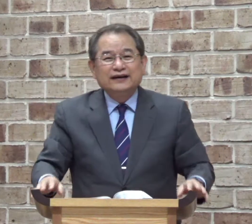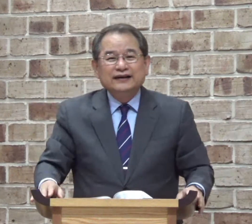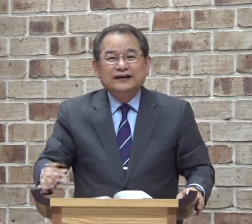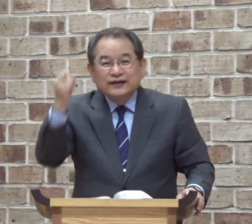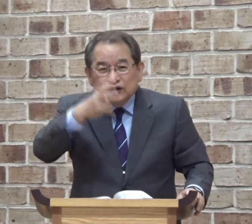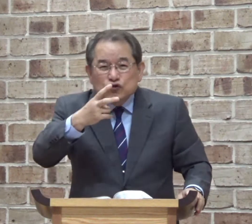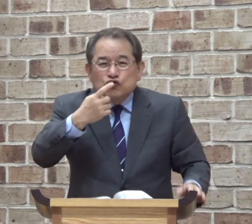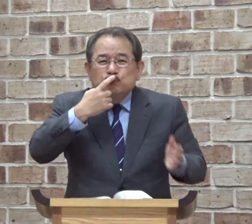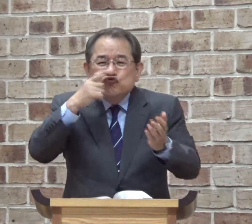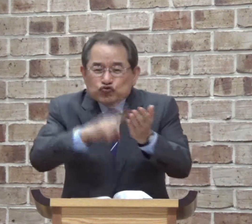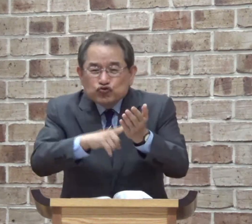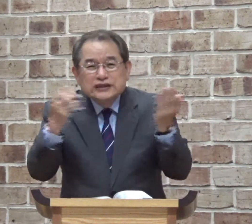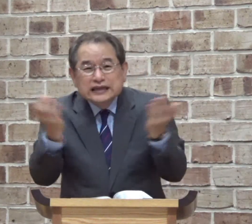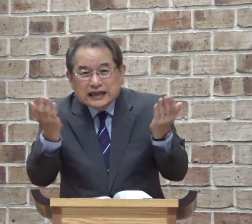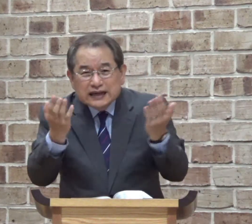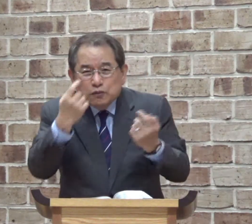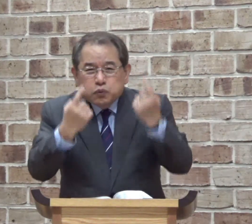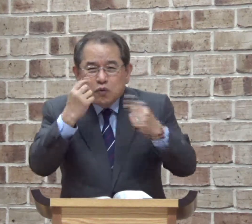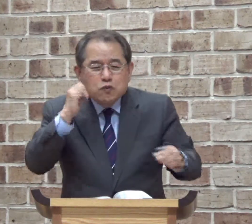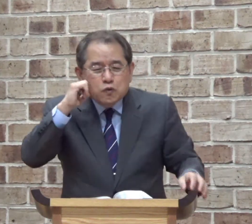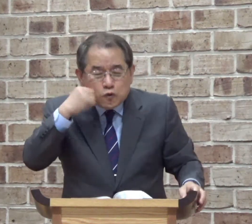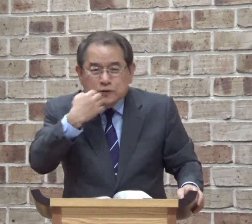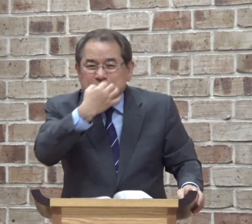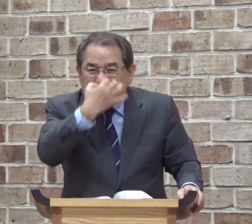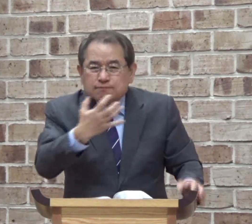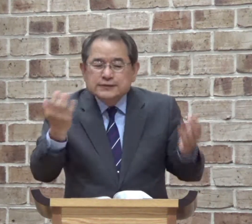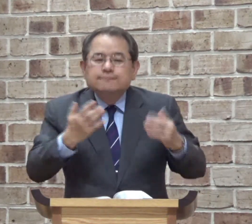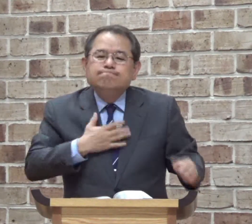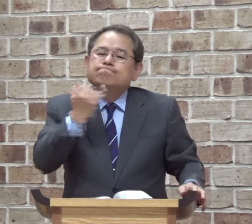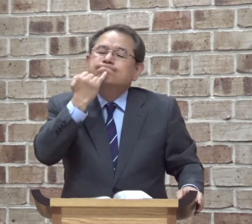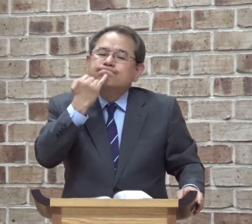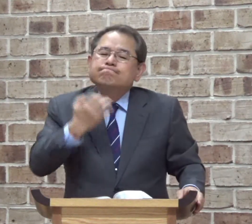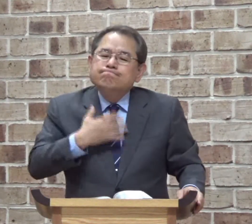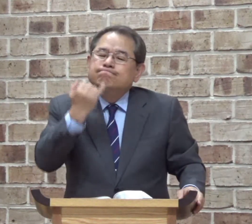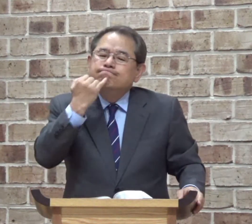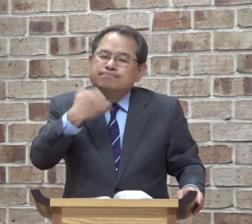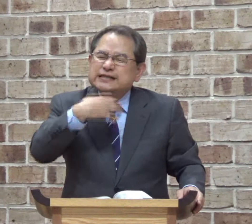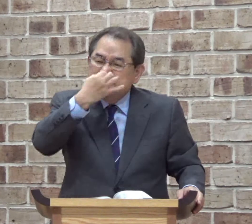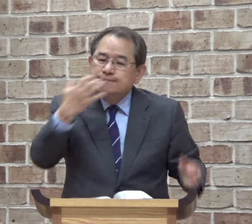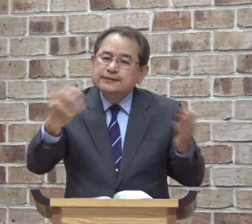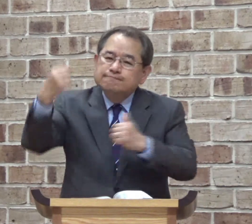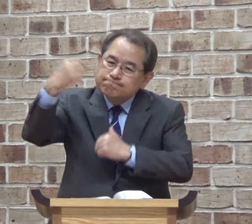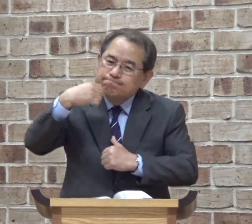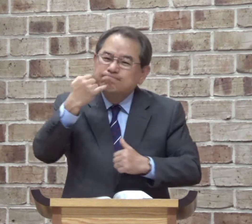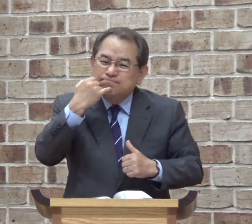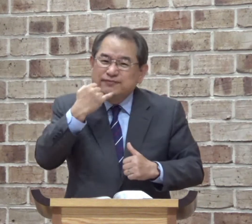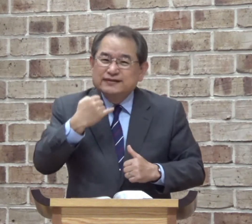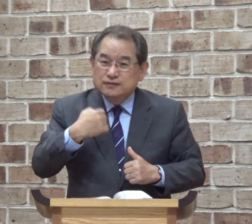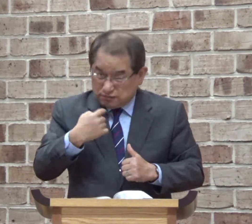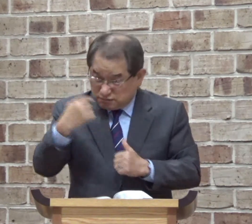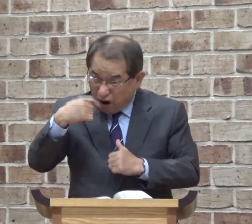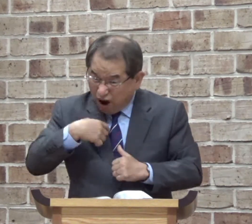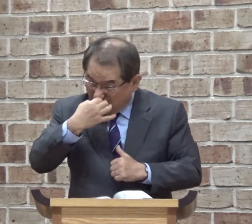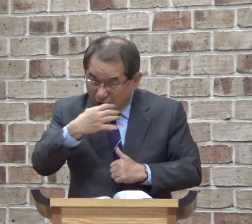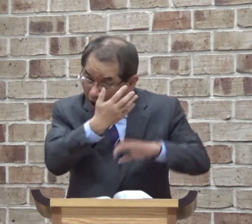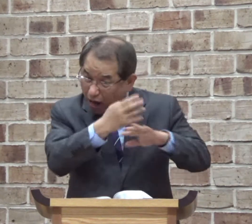왜 나를 시키냐라고 불평하지 않는 사람. 쉬운 일보다 어려운 일을 선택하는 사람이 겸손한 사람입니다.